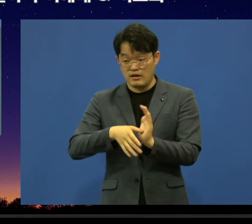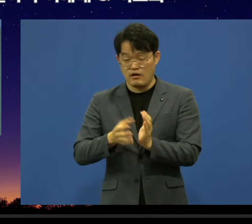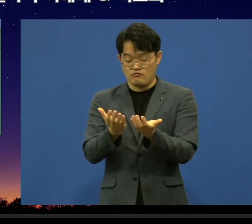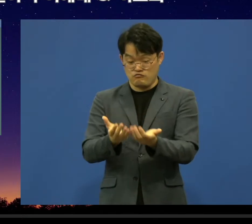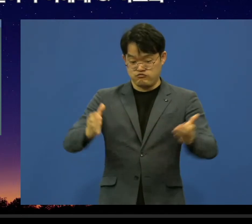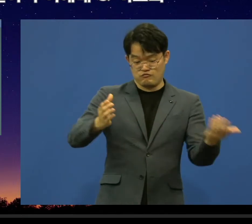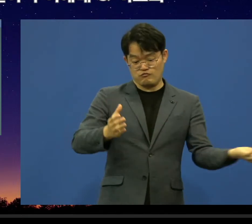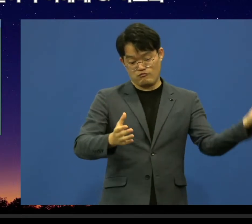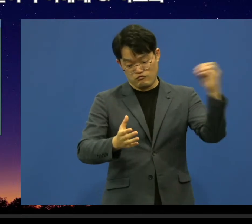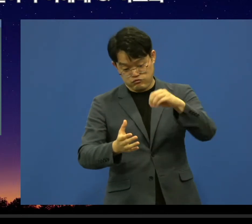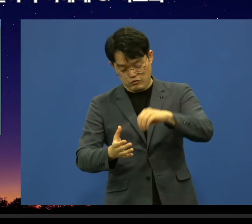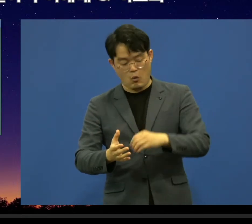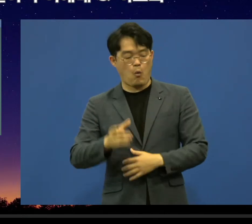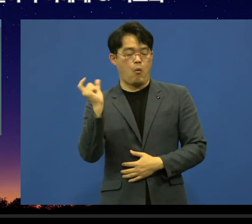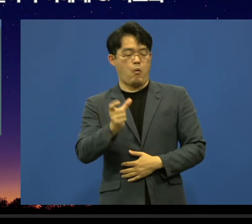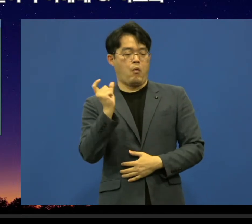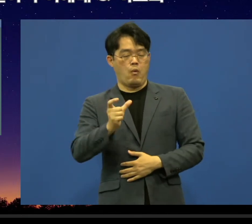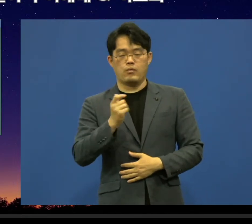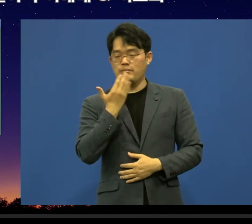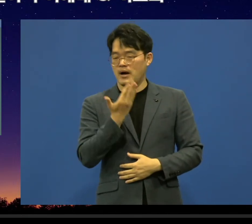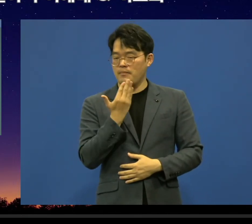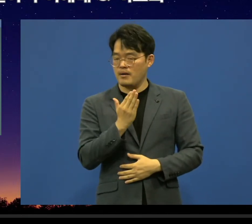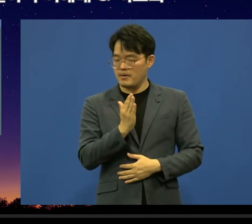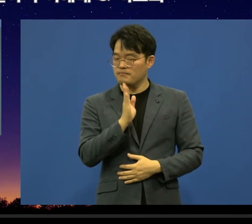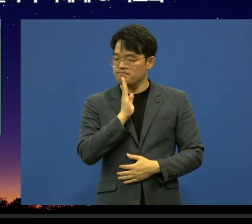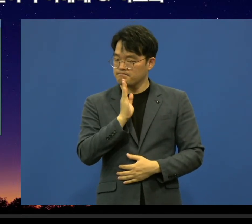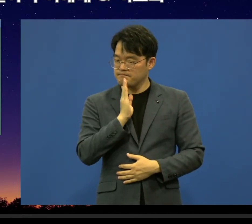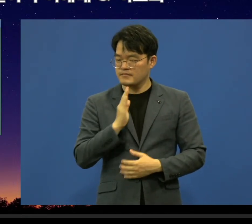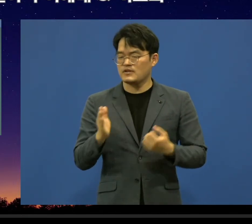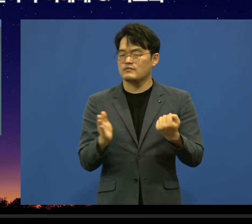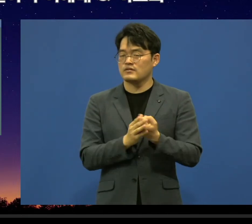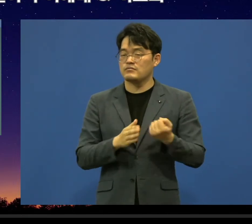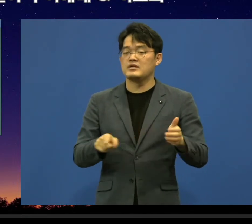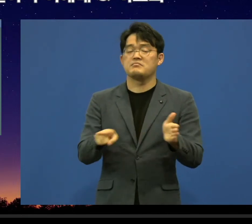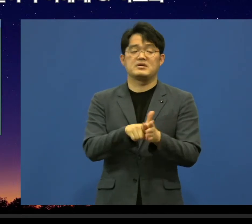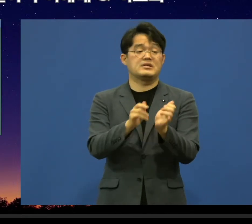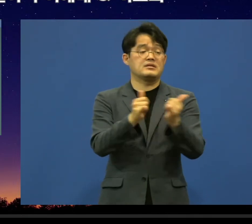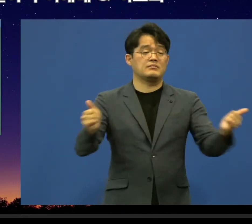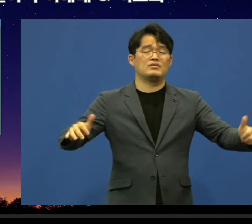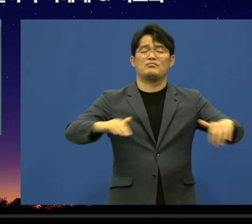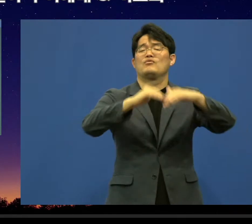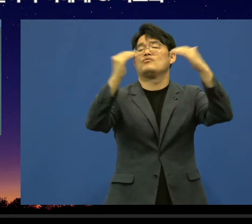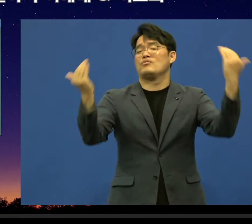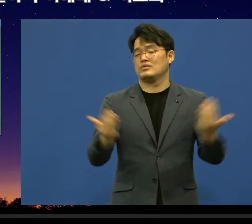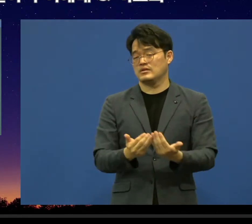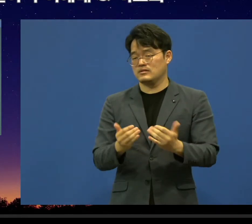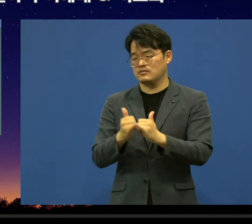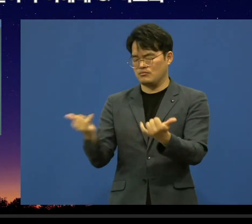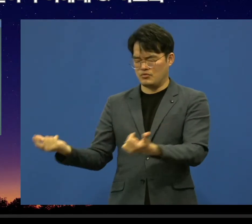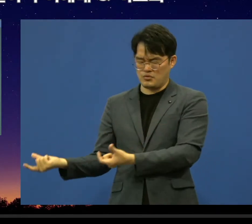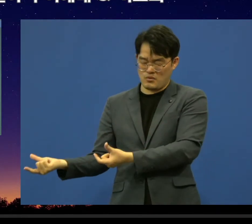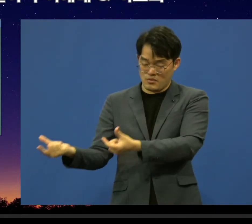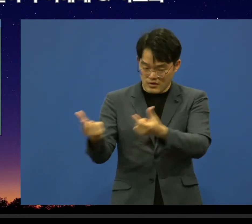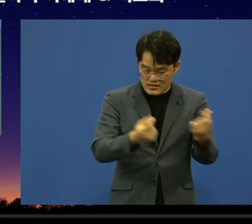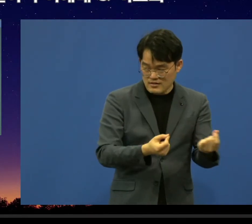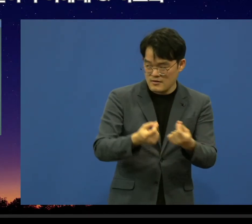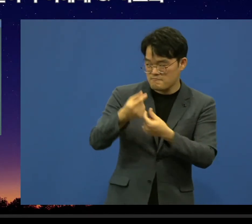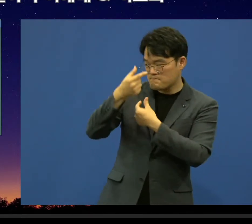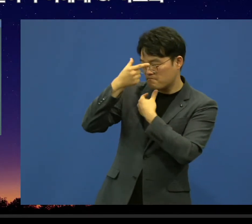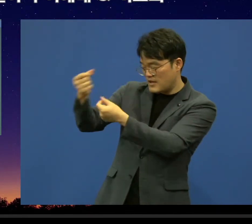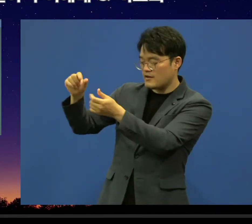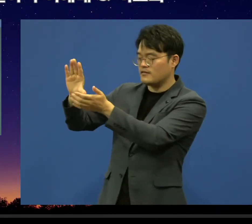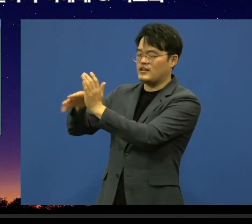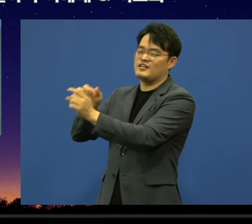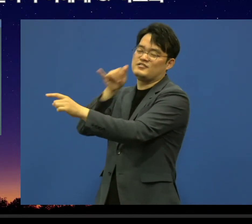신자는 모두 잠재력으로 100%의 사람이에요. 모두에게는 때가 있어요. 그러므로 여러분,